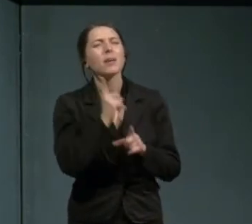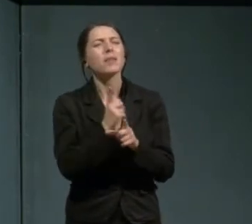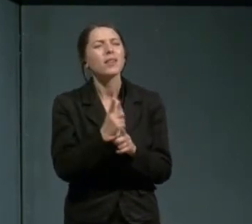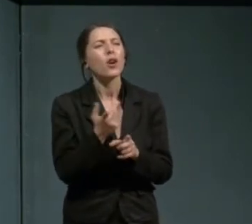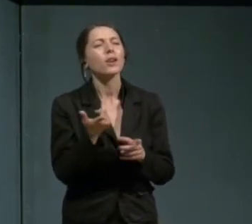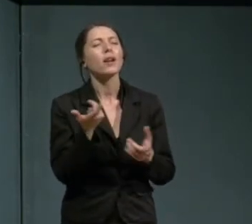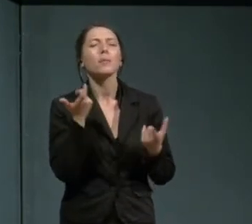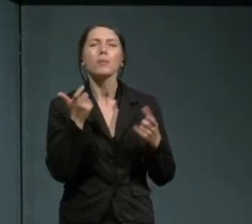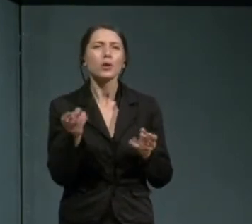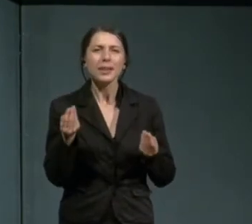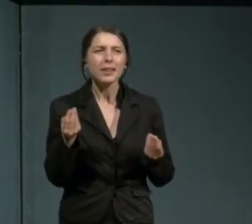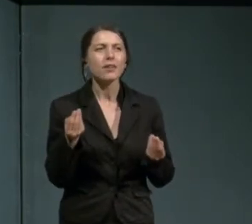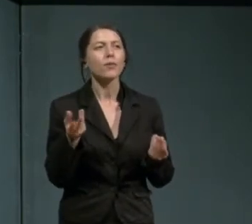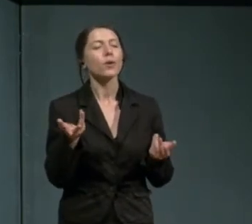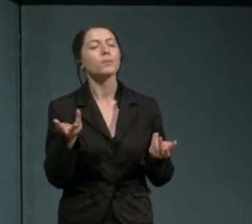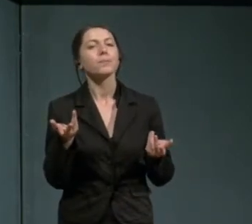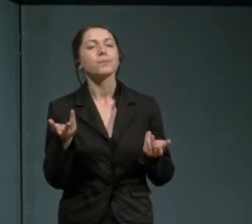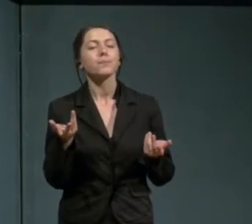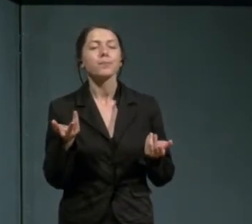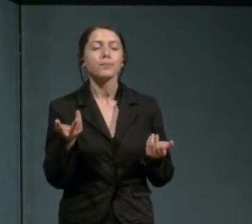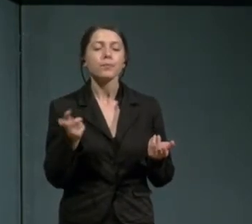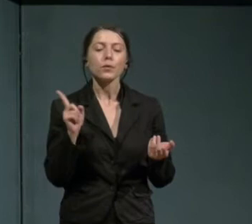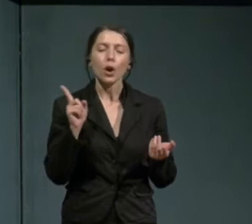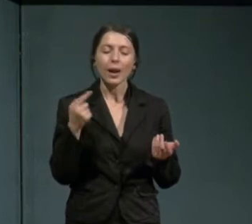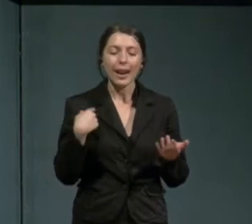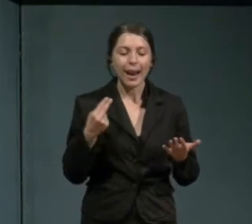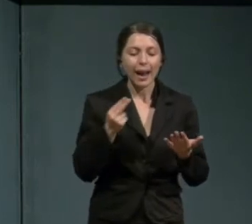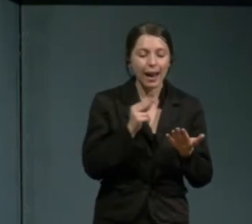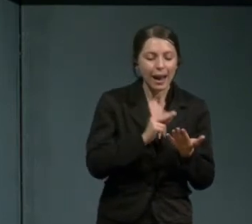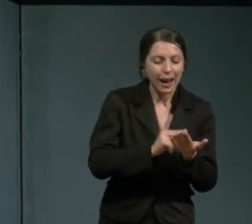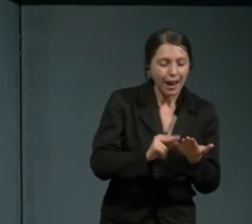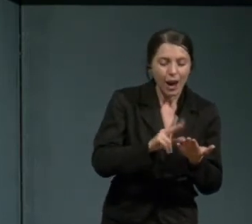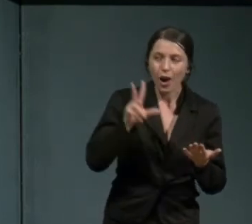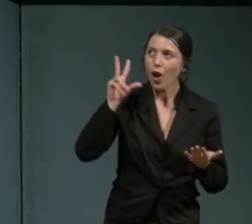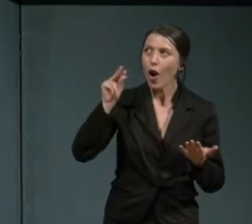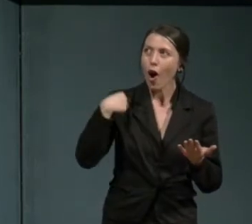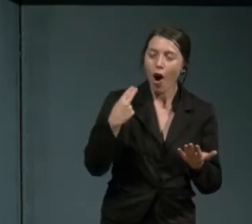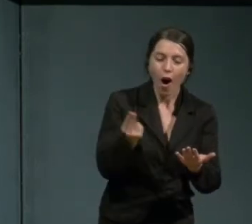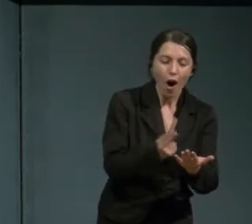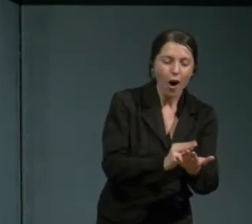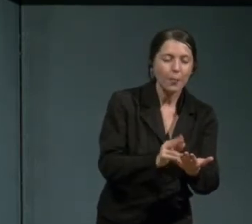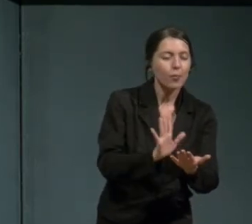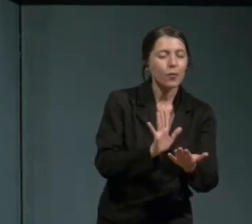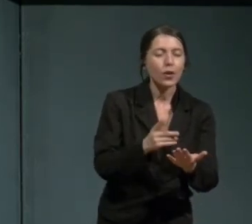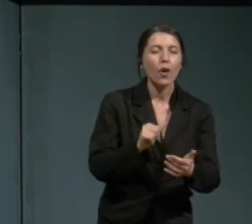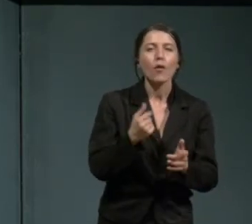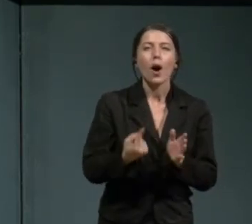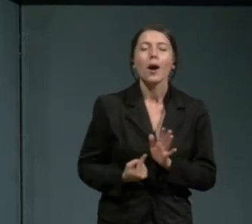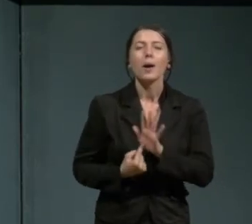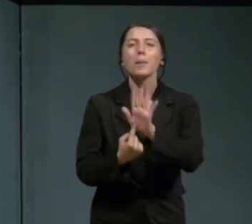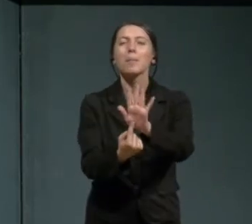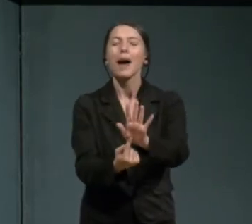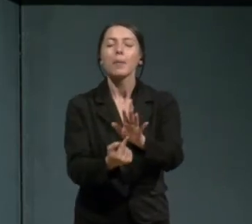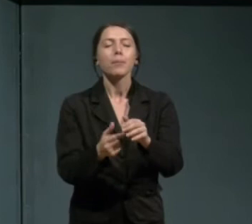non si tratta di trascrizione orale si tratta di restituzione è